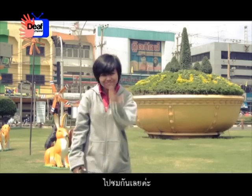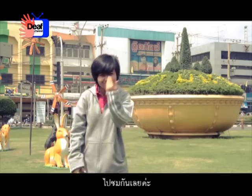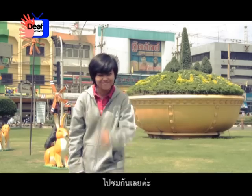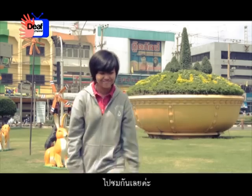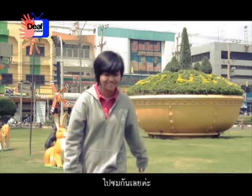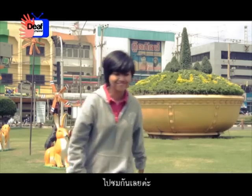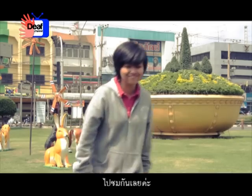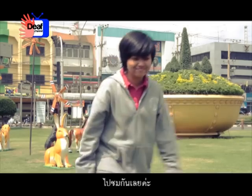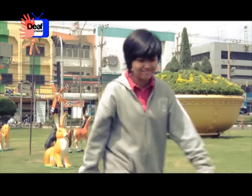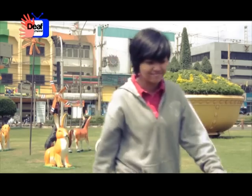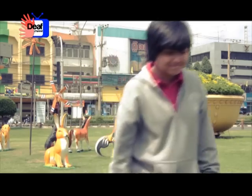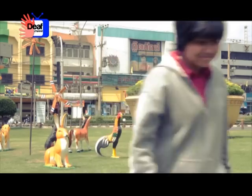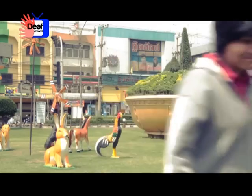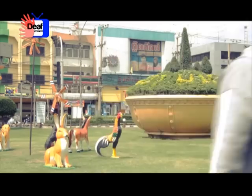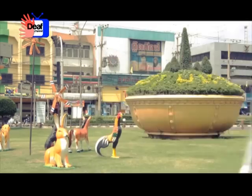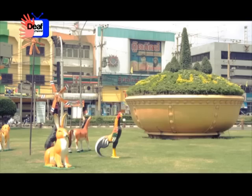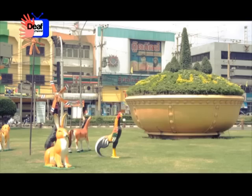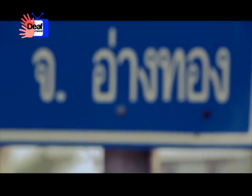ชมกันเลยดีกว่าค่ะ